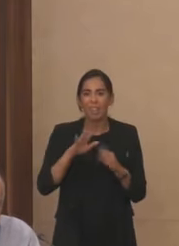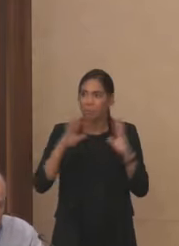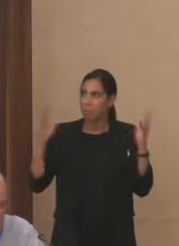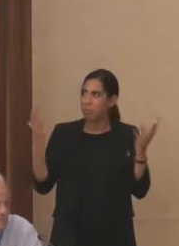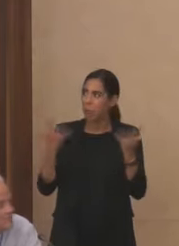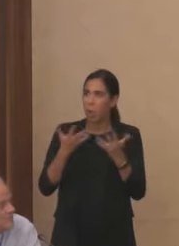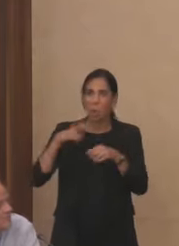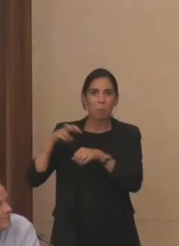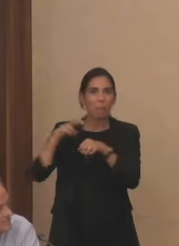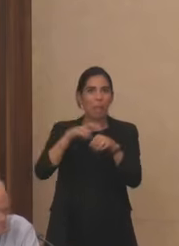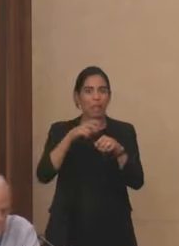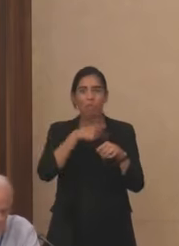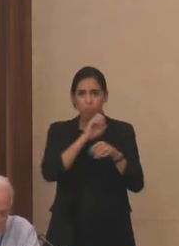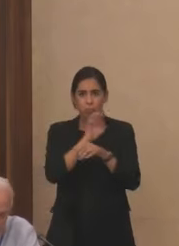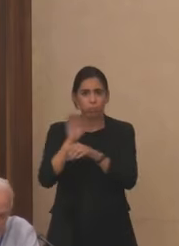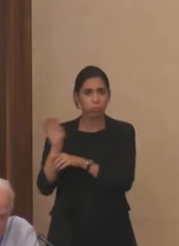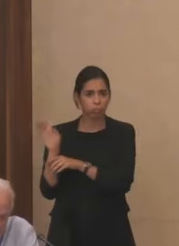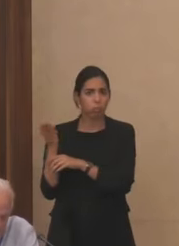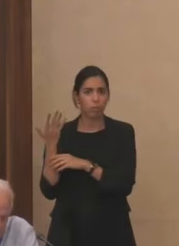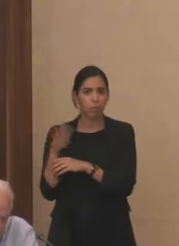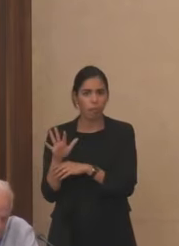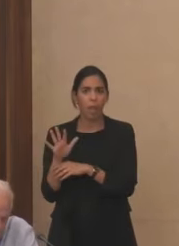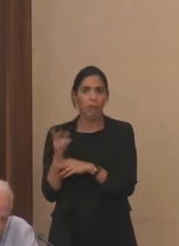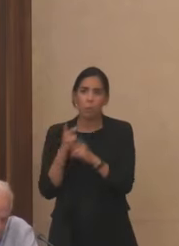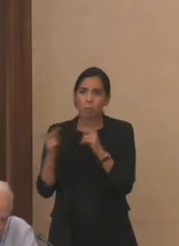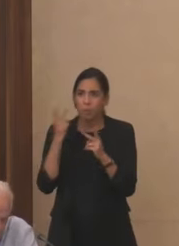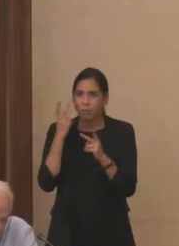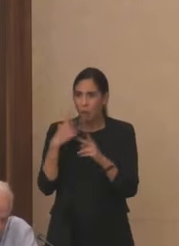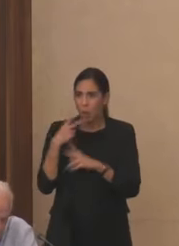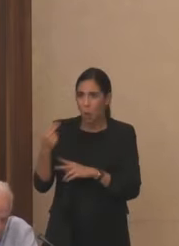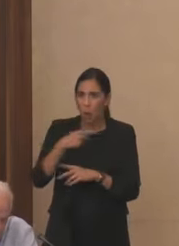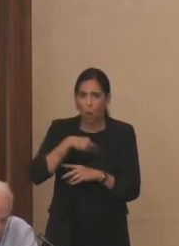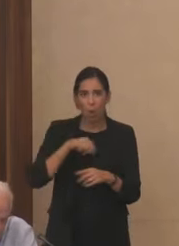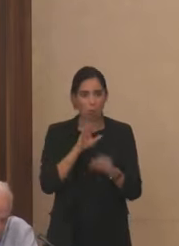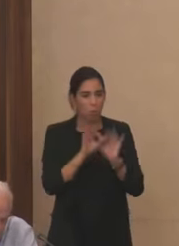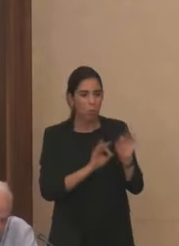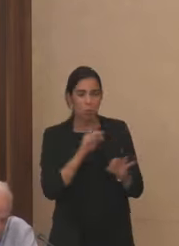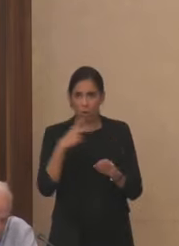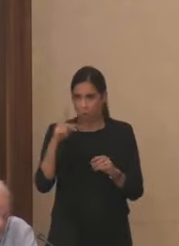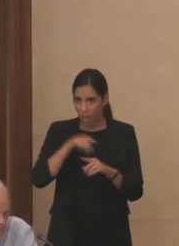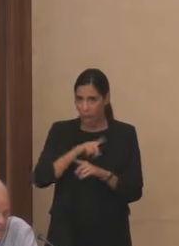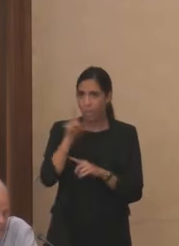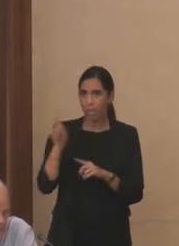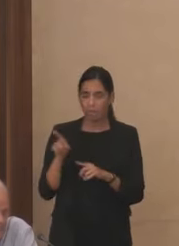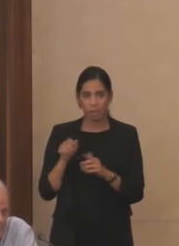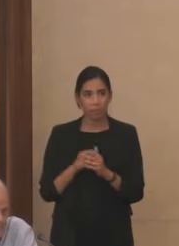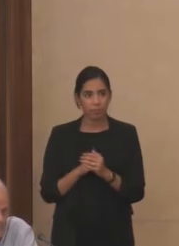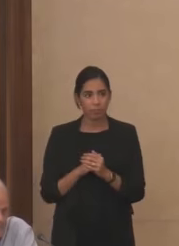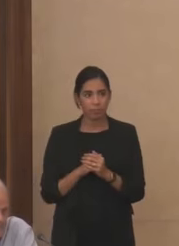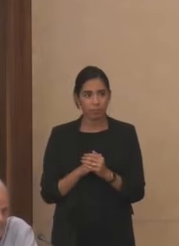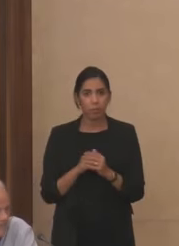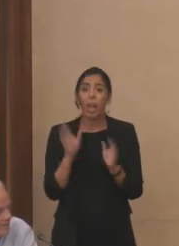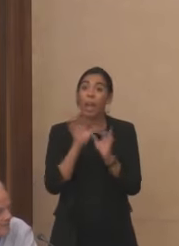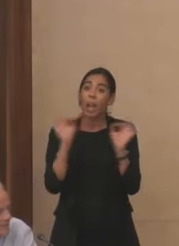a curare quello che noi, cioè a fare quello che noi stavamo facendo anche nei loro paesi. E qualcuno di loro, molto importante, ci ha